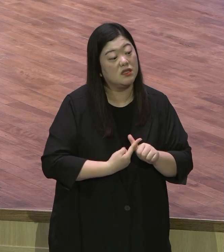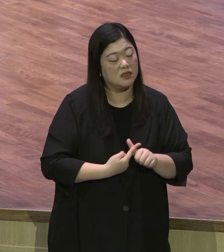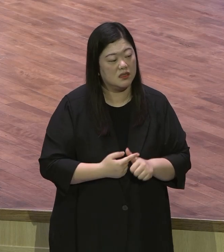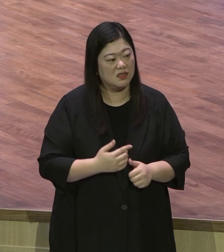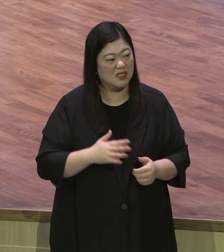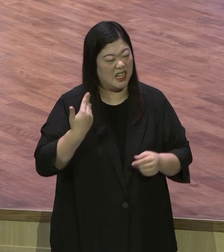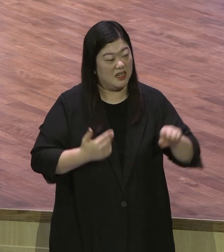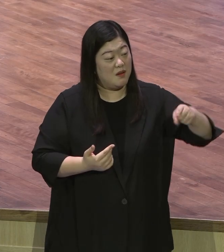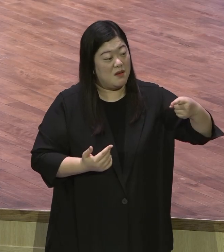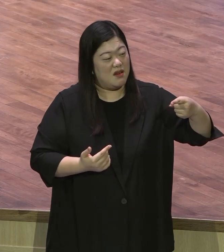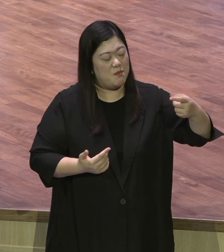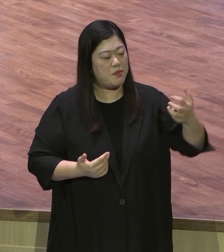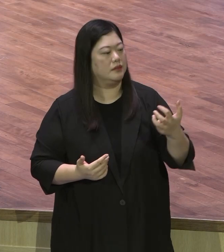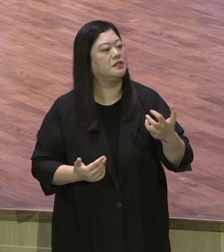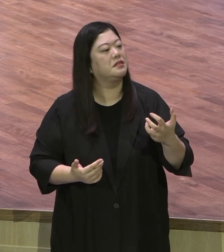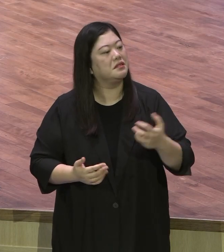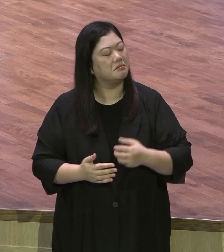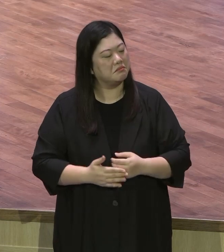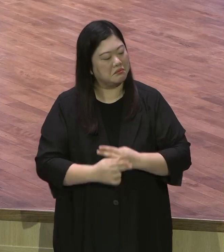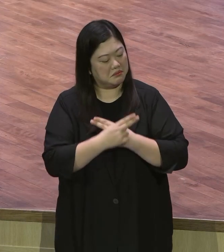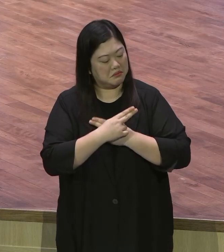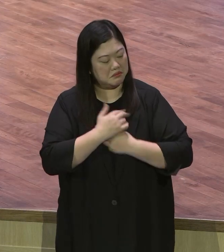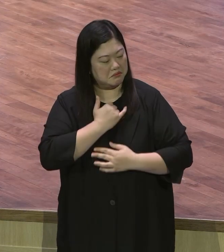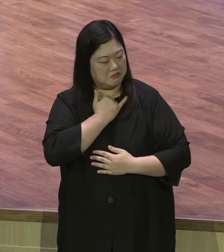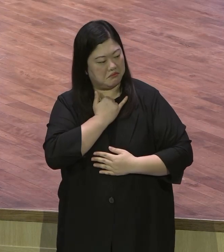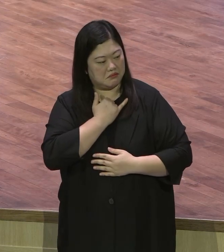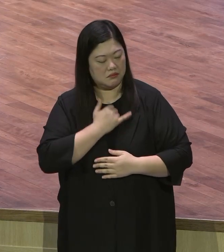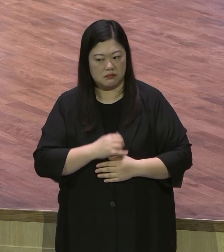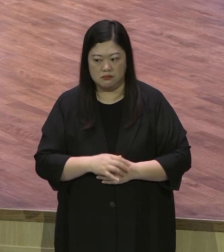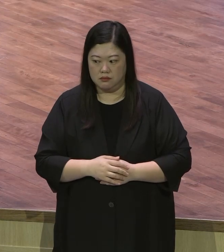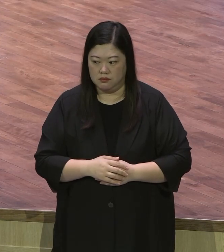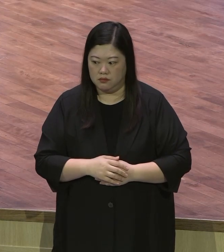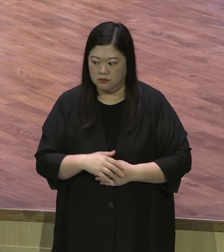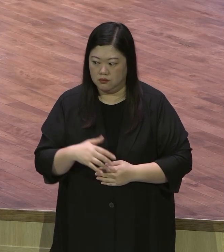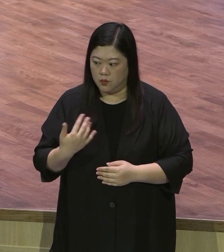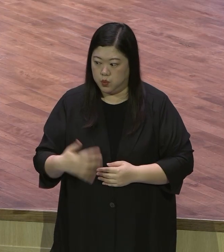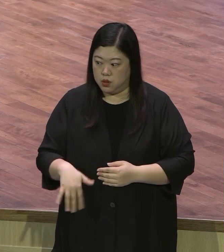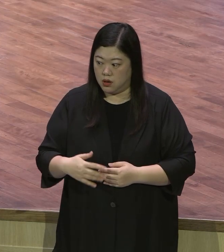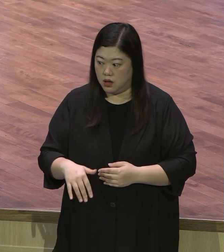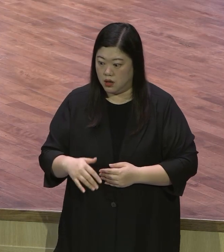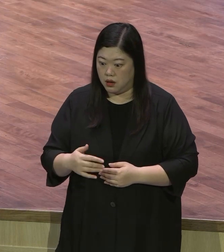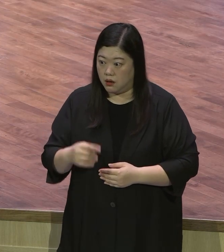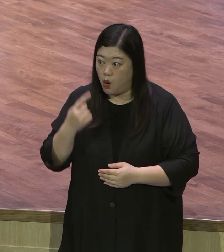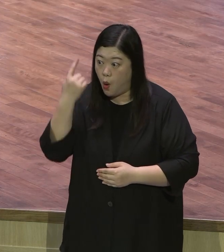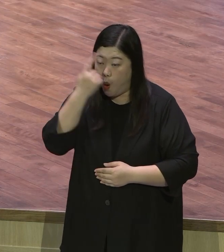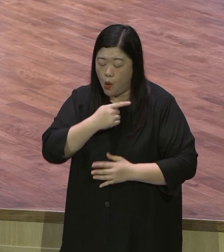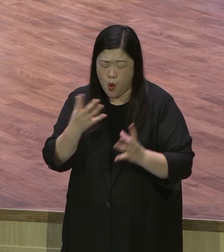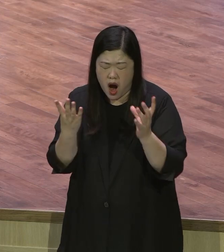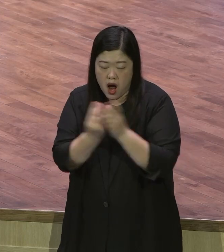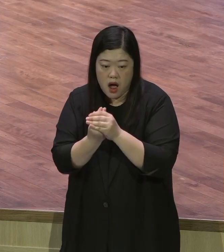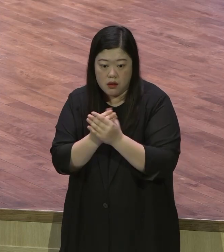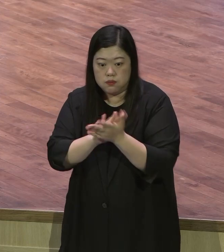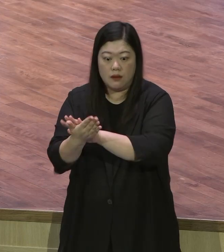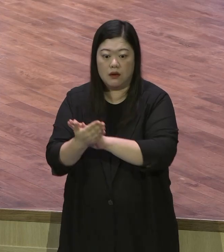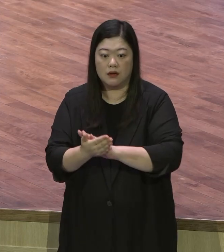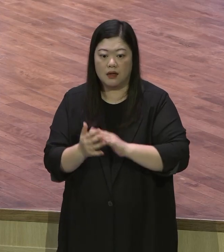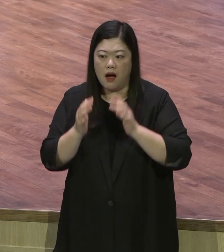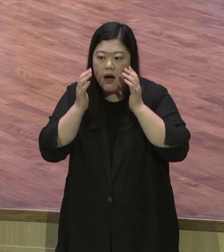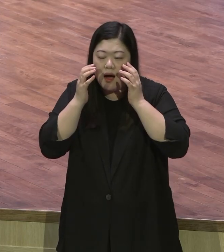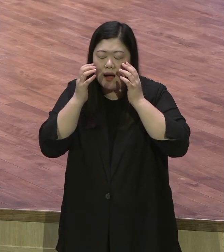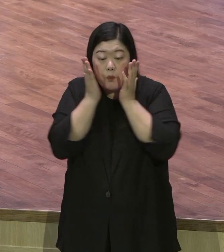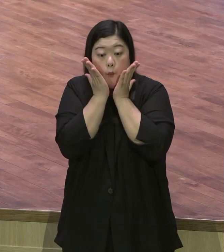저도 큰일 저 옷 다 입어 못 알아봐 못 알아볼 김 목사 못 알아볼 나 목사 못 알아볼 정도로 사람이